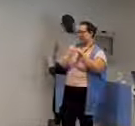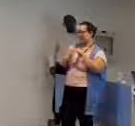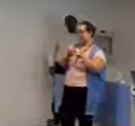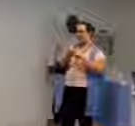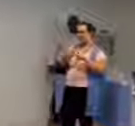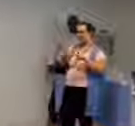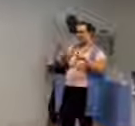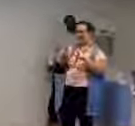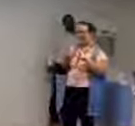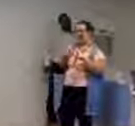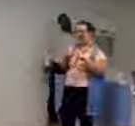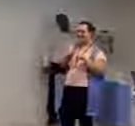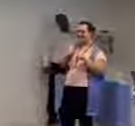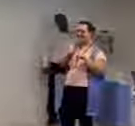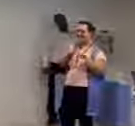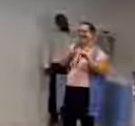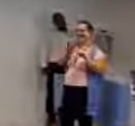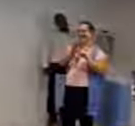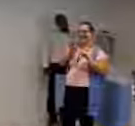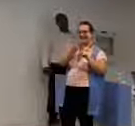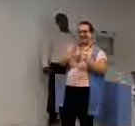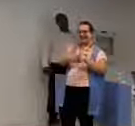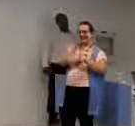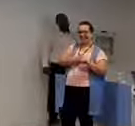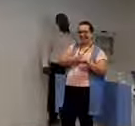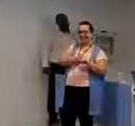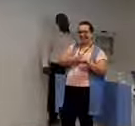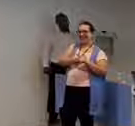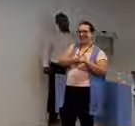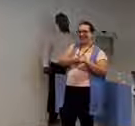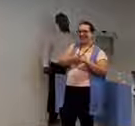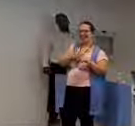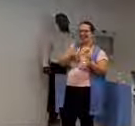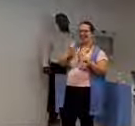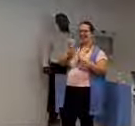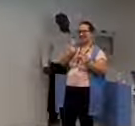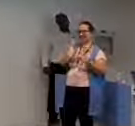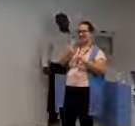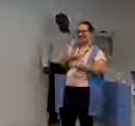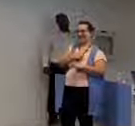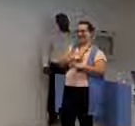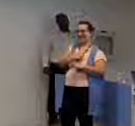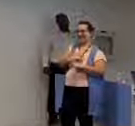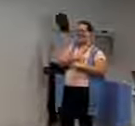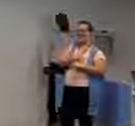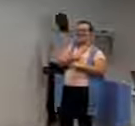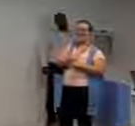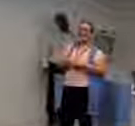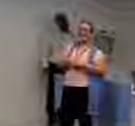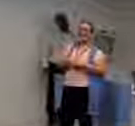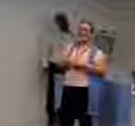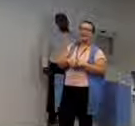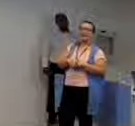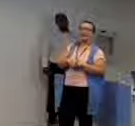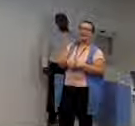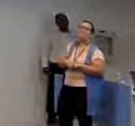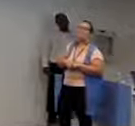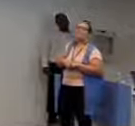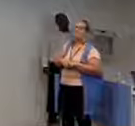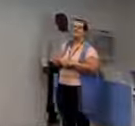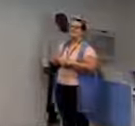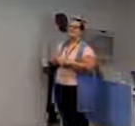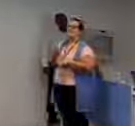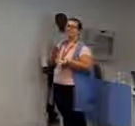em ângulo ali, ó, foram 100% simulados antes de ser fabricados. Um projeto de um pouco mais complexo,